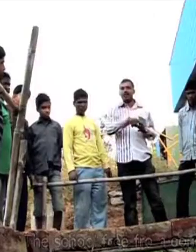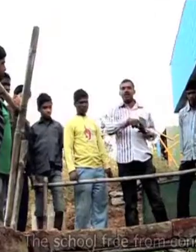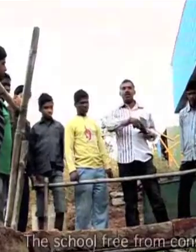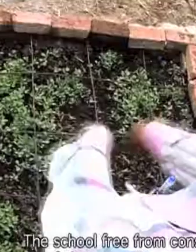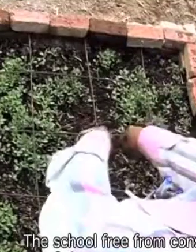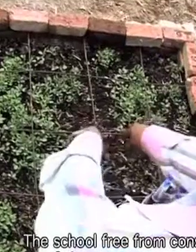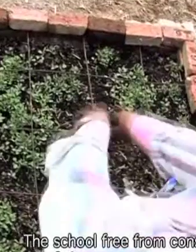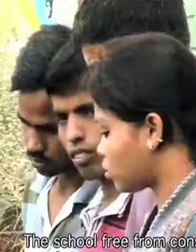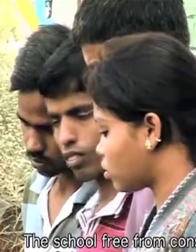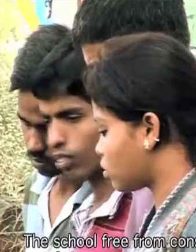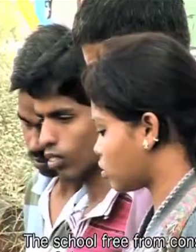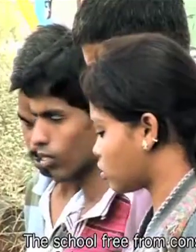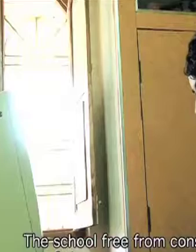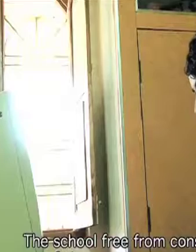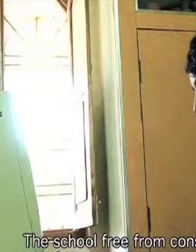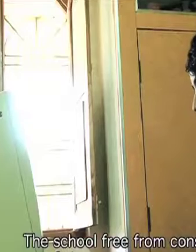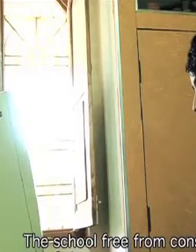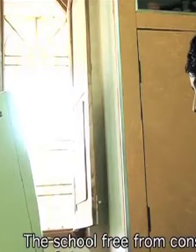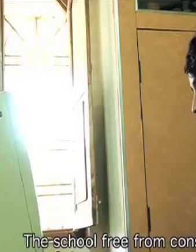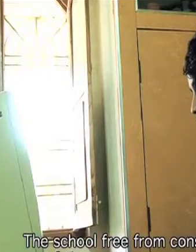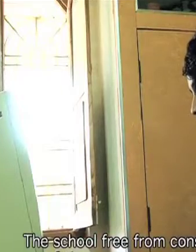धन साधन समय की सीमा से